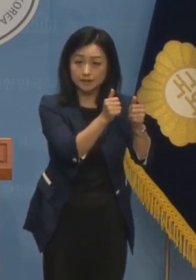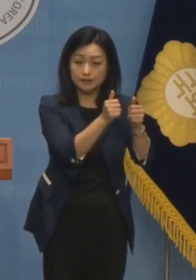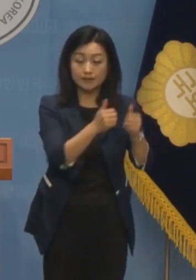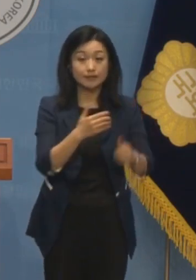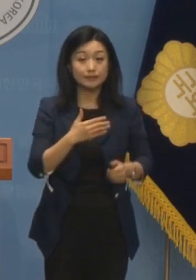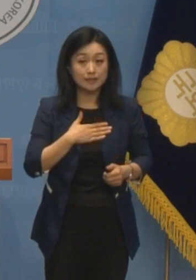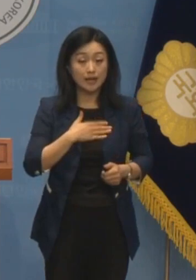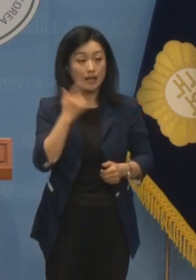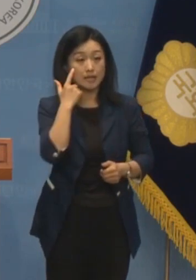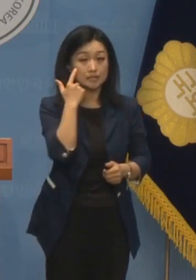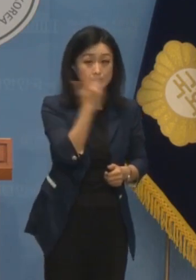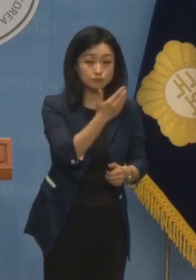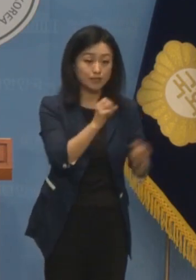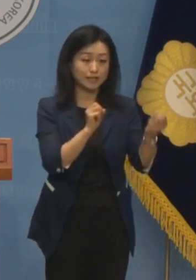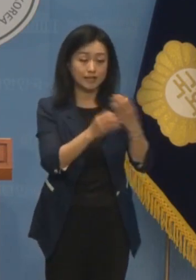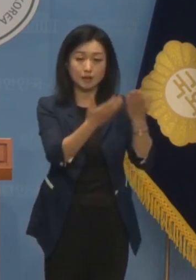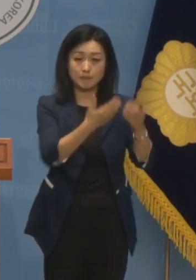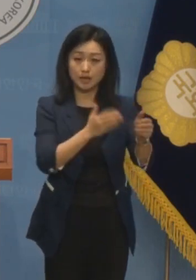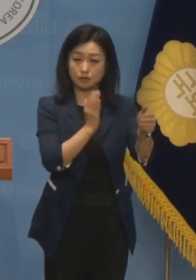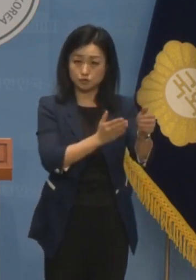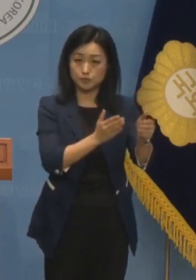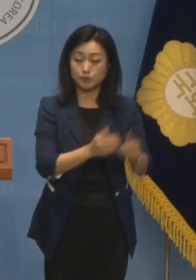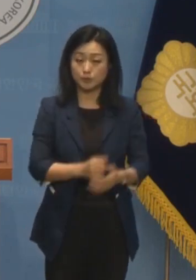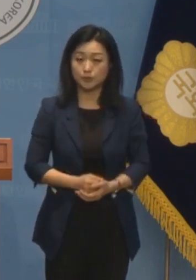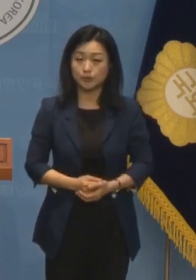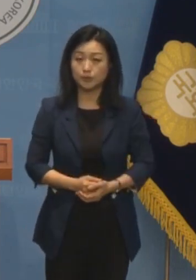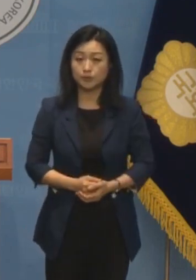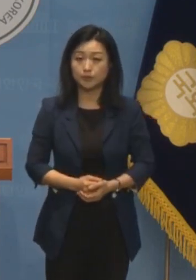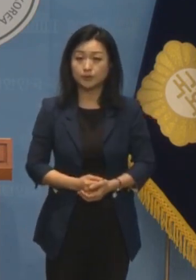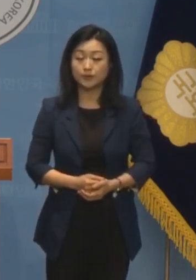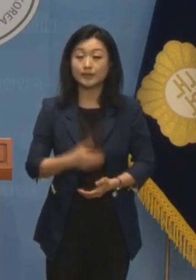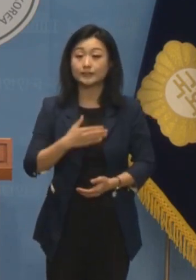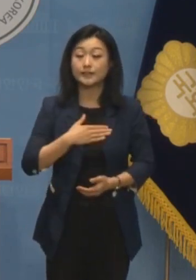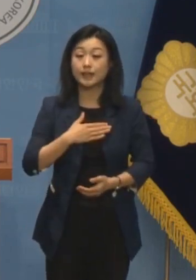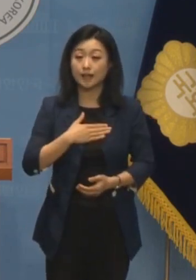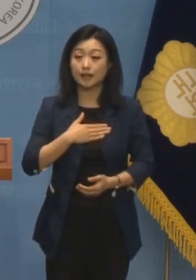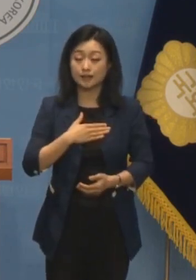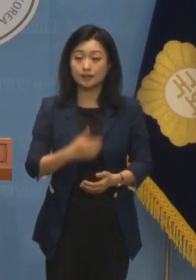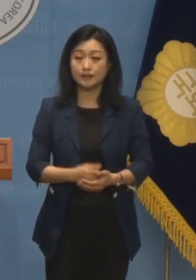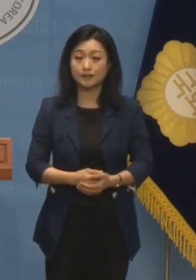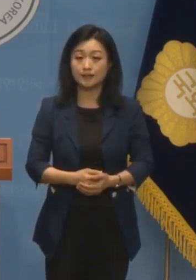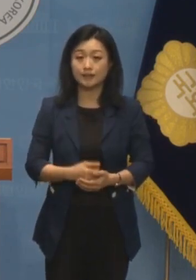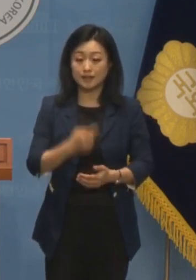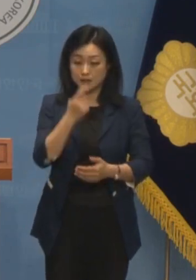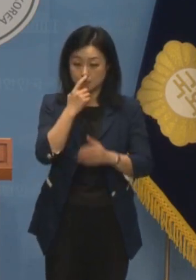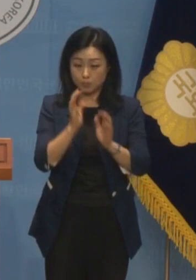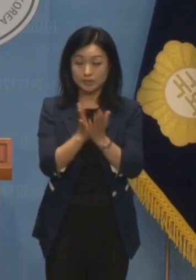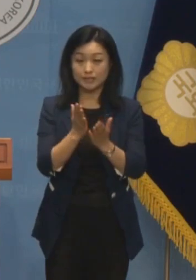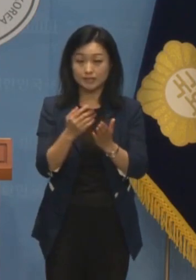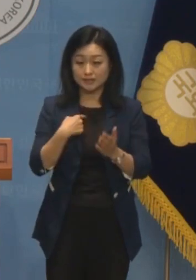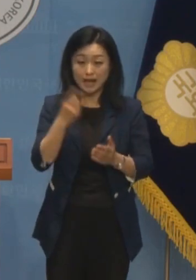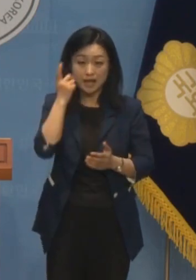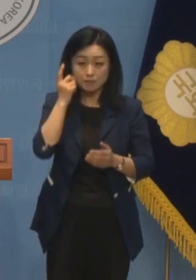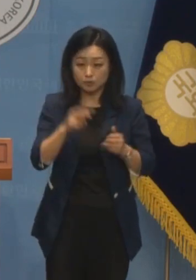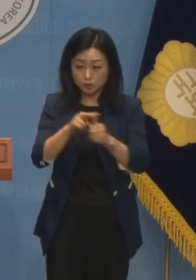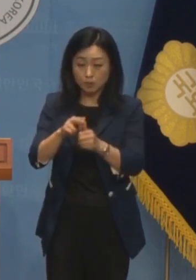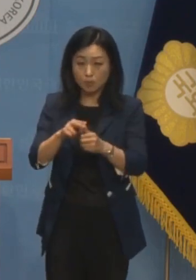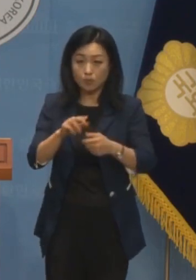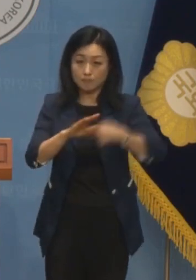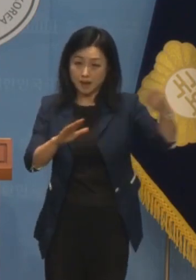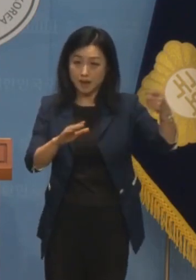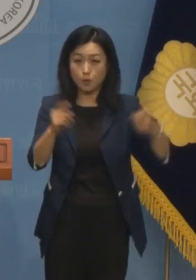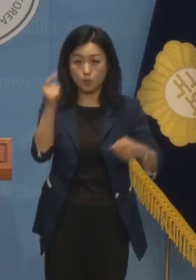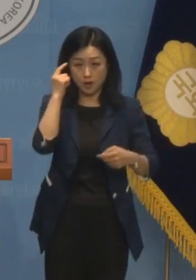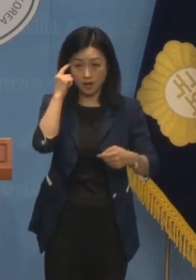저의 질문에 답해 주시기 바랍니다. 제가 바로 당사자이기 때문입니다.